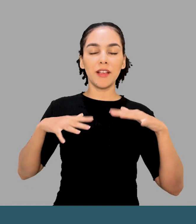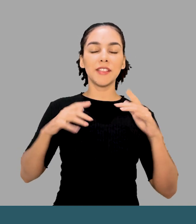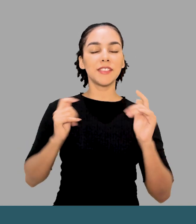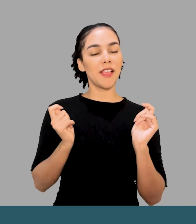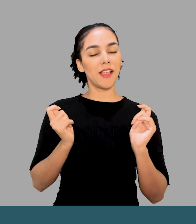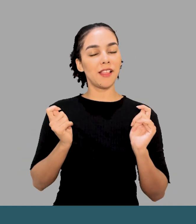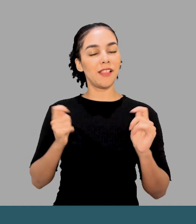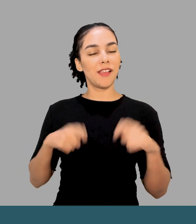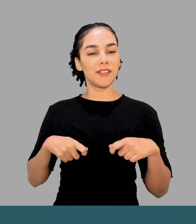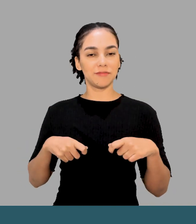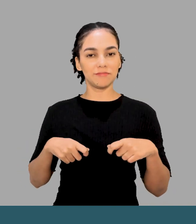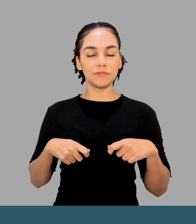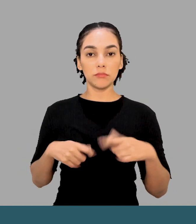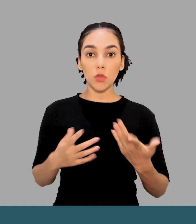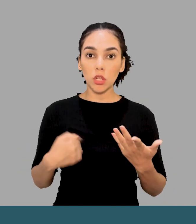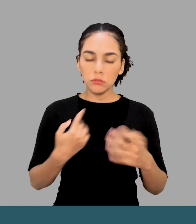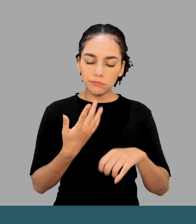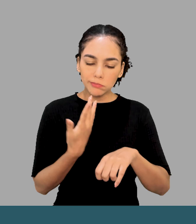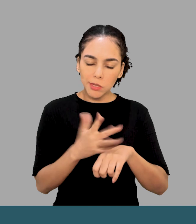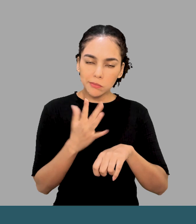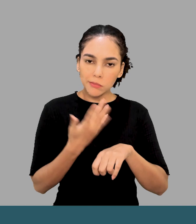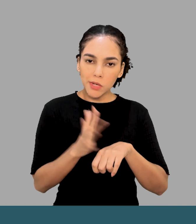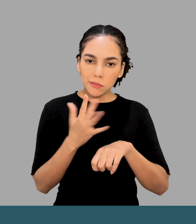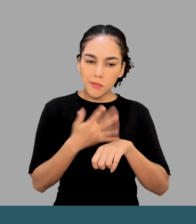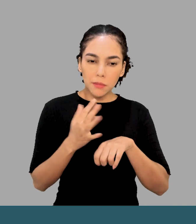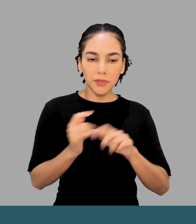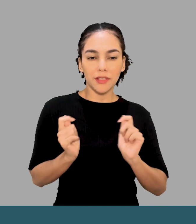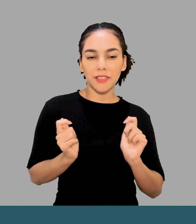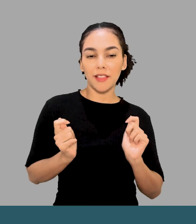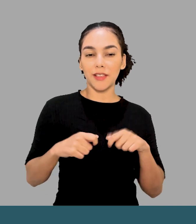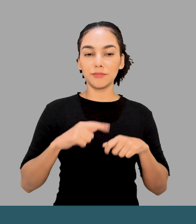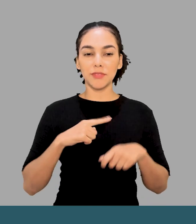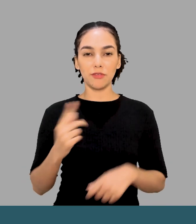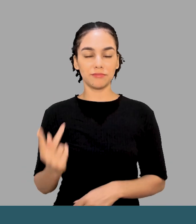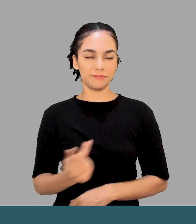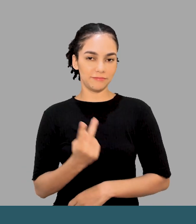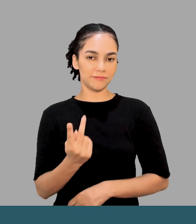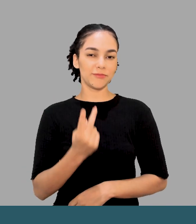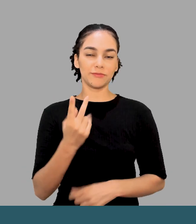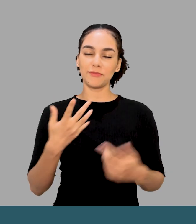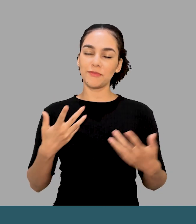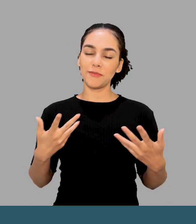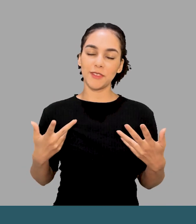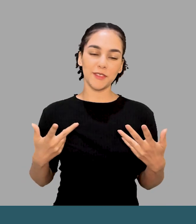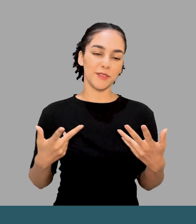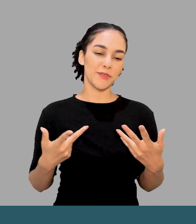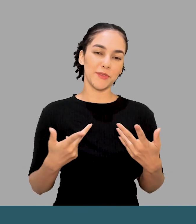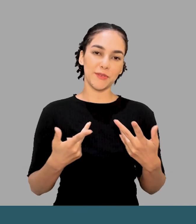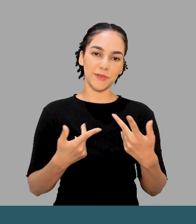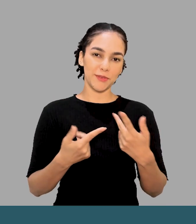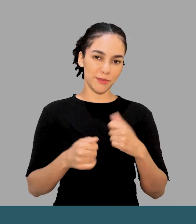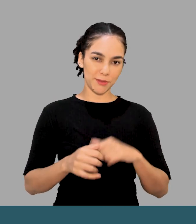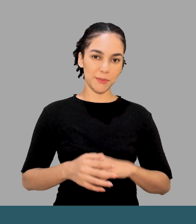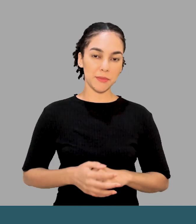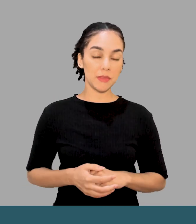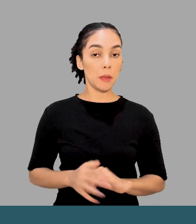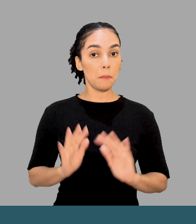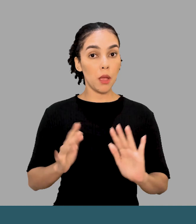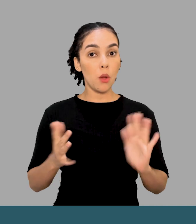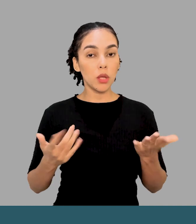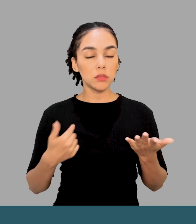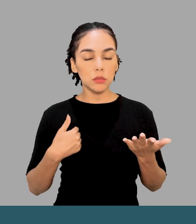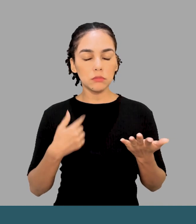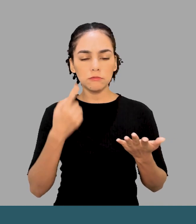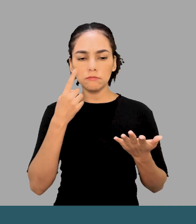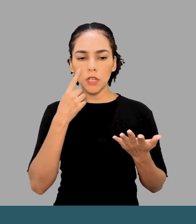E quando nós treinamos esse talento, é um talento que tem um valor maravilhoso. Agora, quando eu